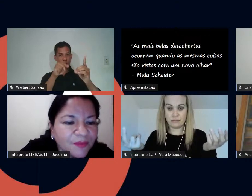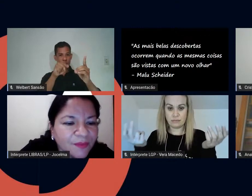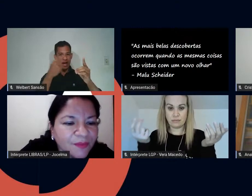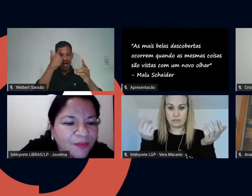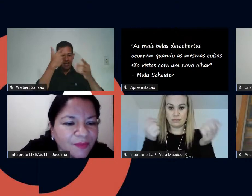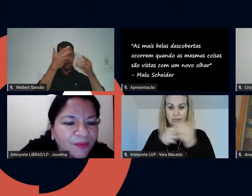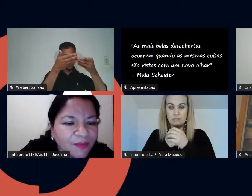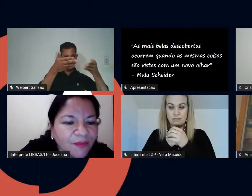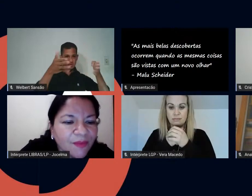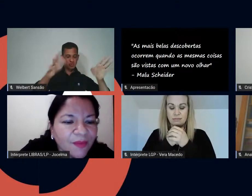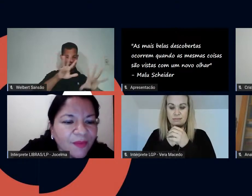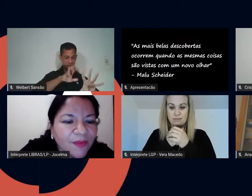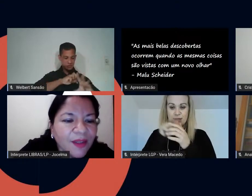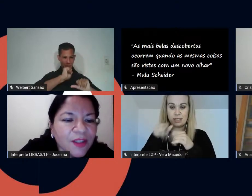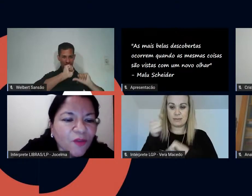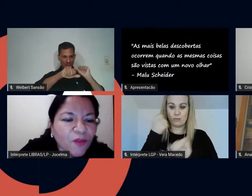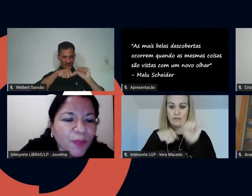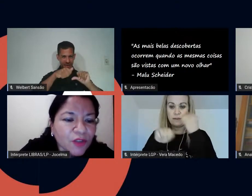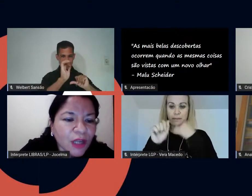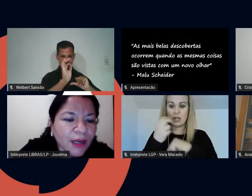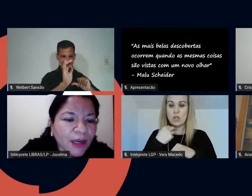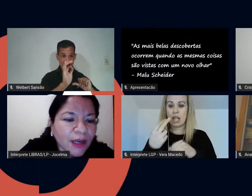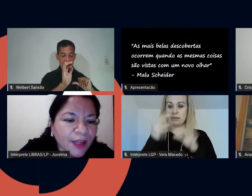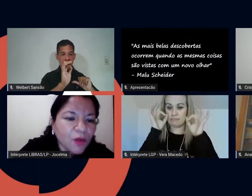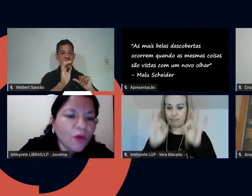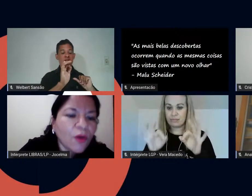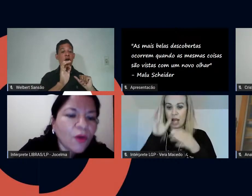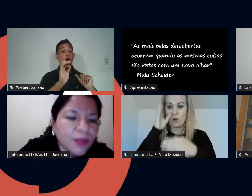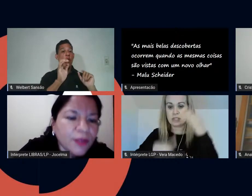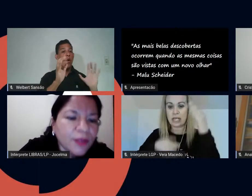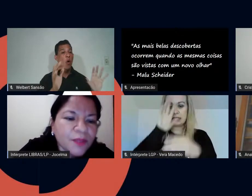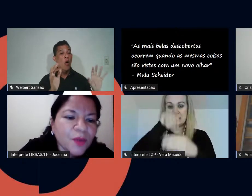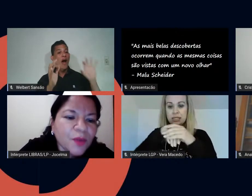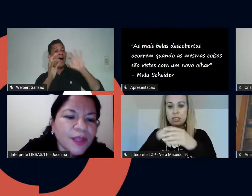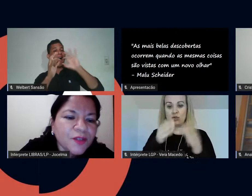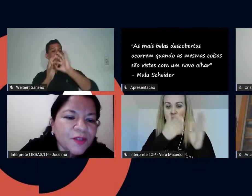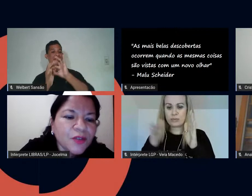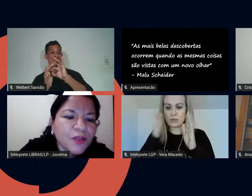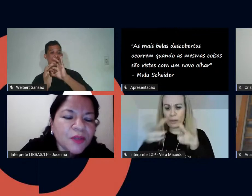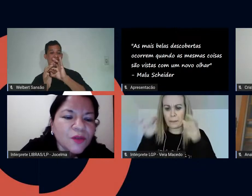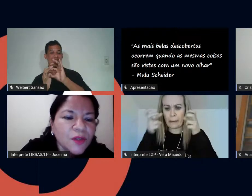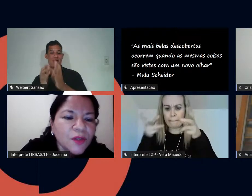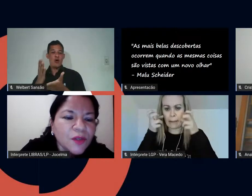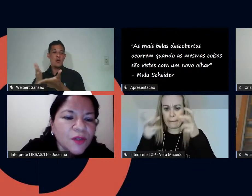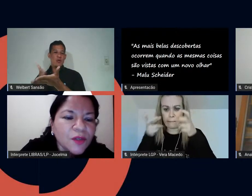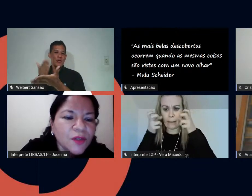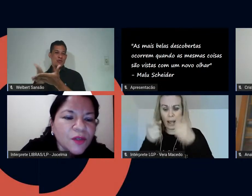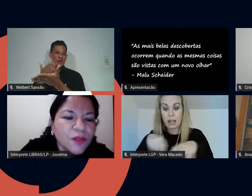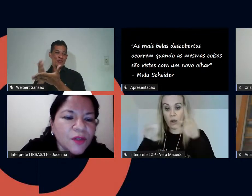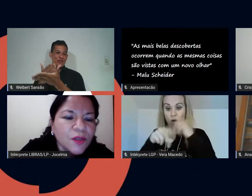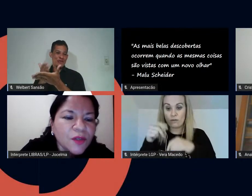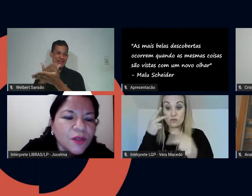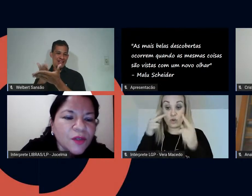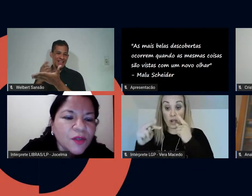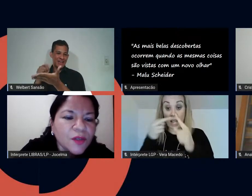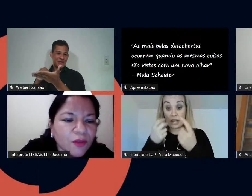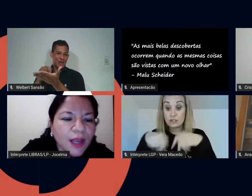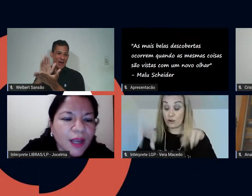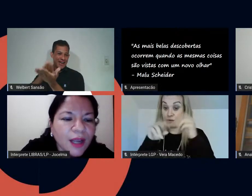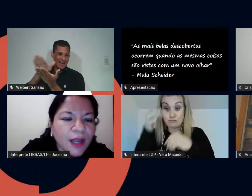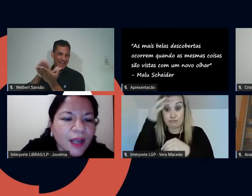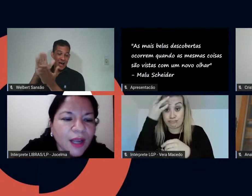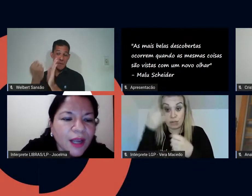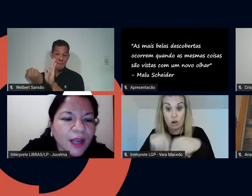movimento, esse movimento dialético que ocorre dentro desse processo de absorção, de novos olhares, novos